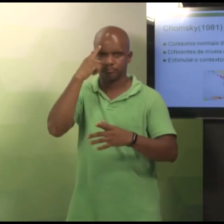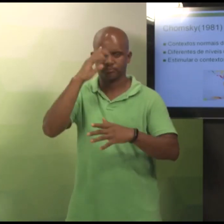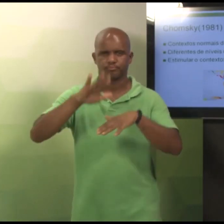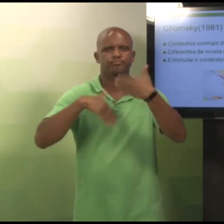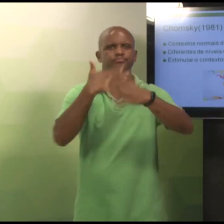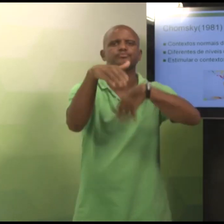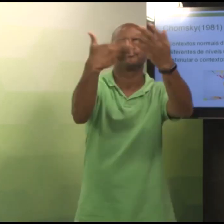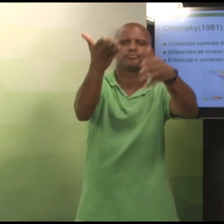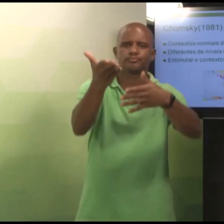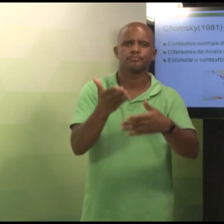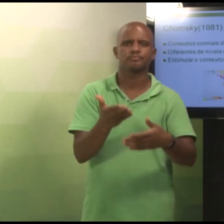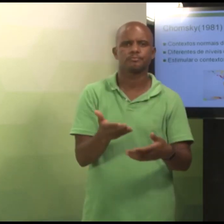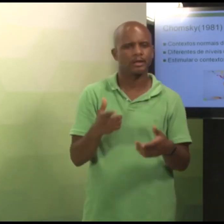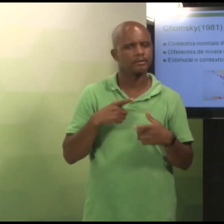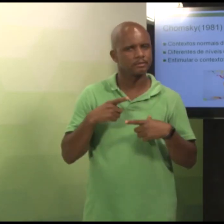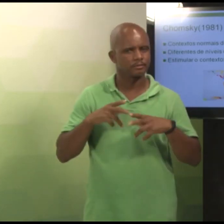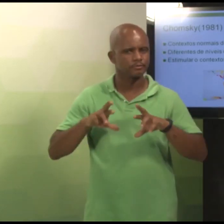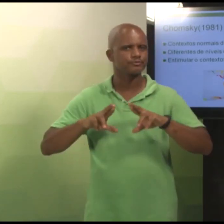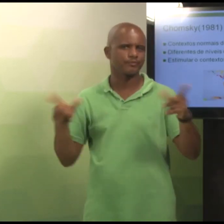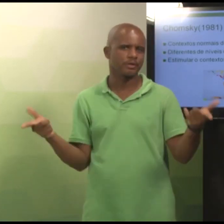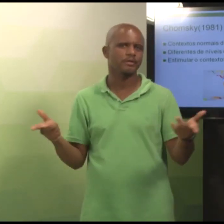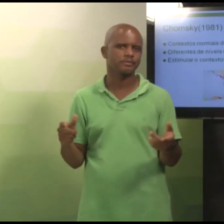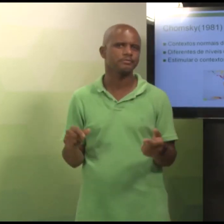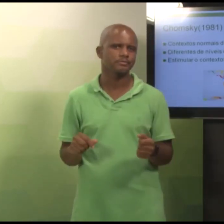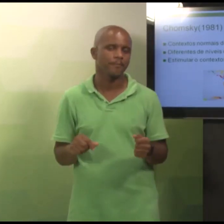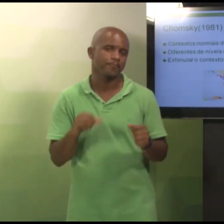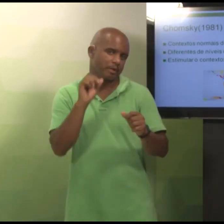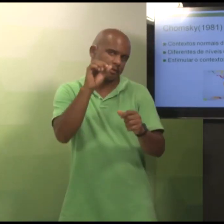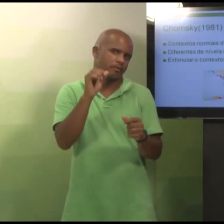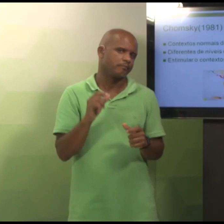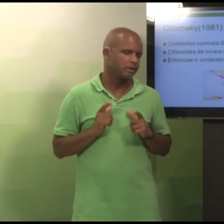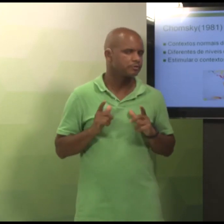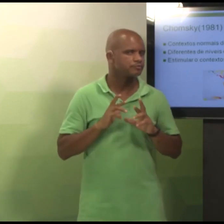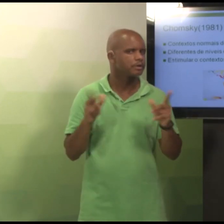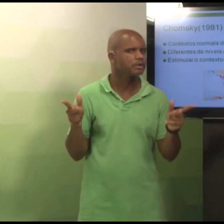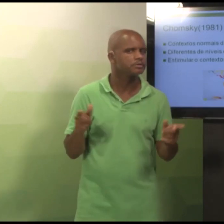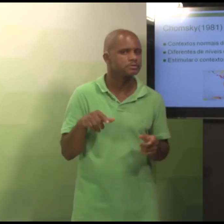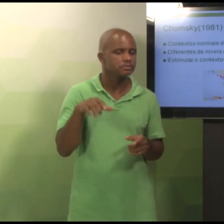Os ouvintes geralmente não sabem língua de sinais, então é um contexto diferente.